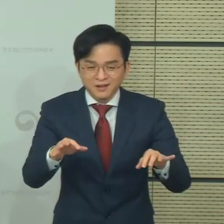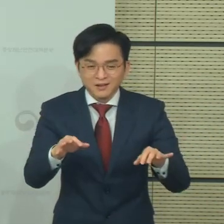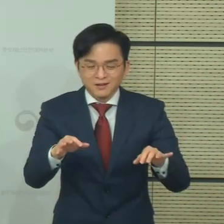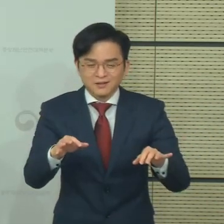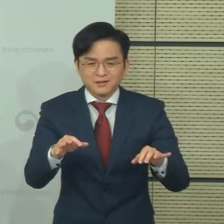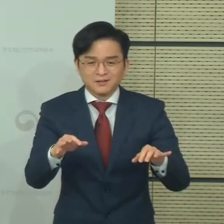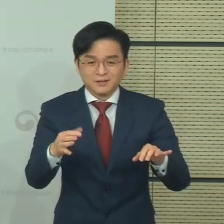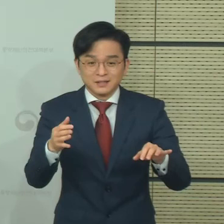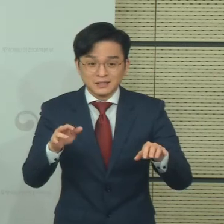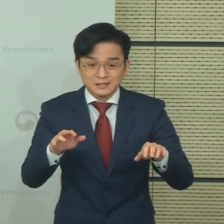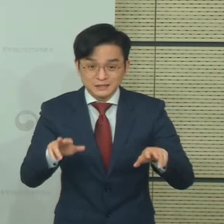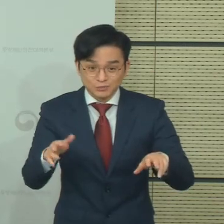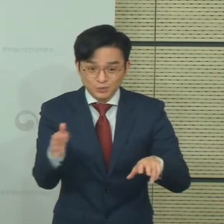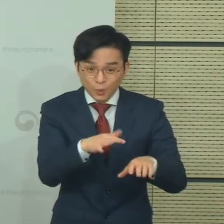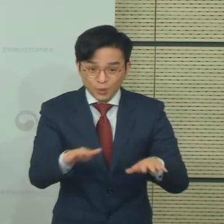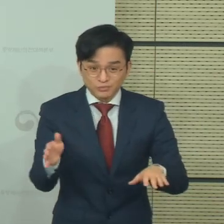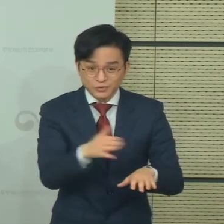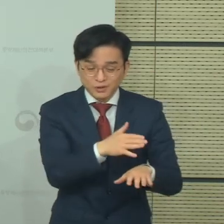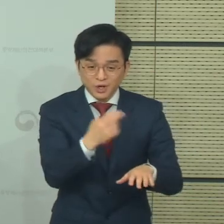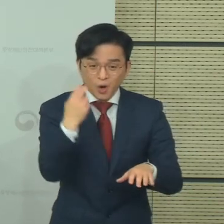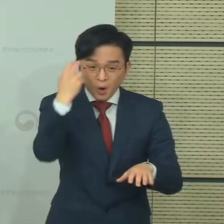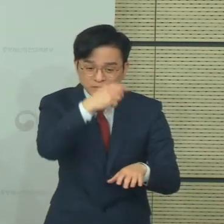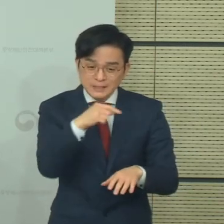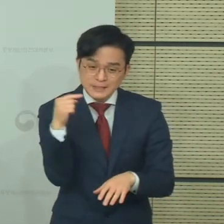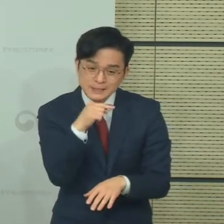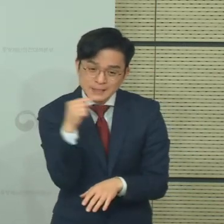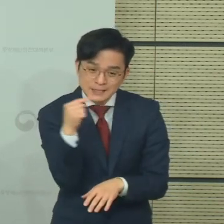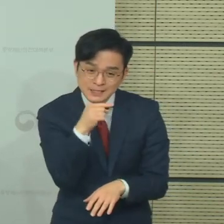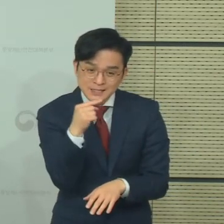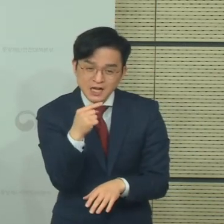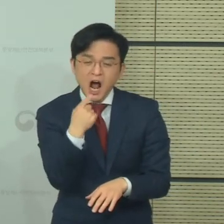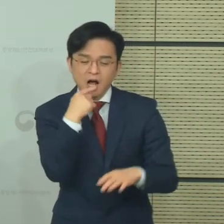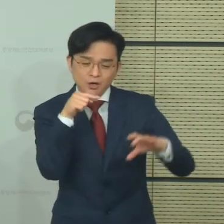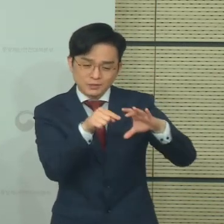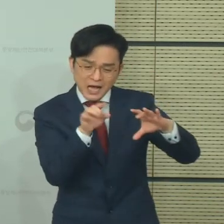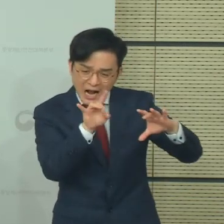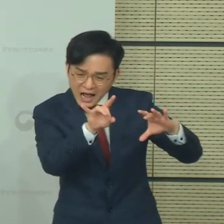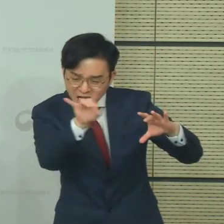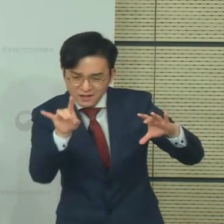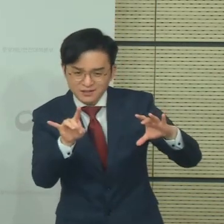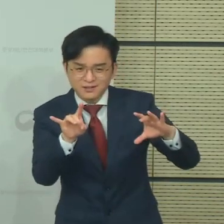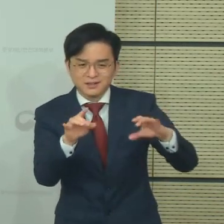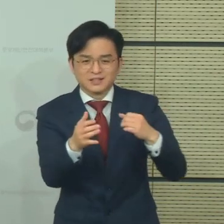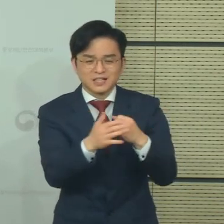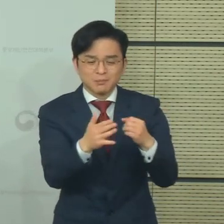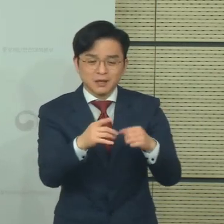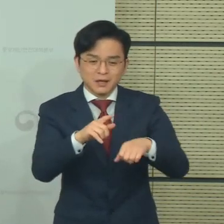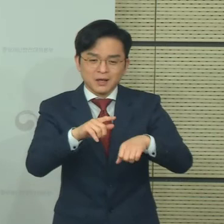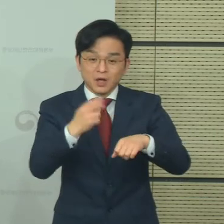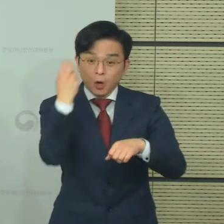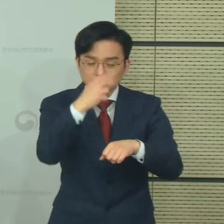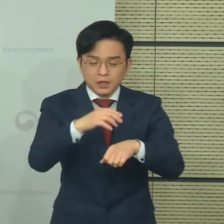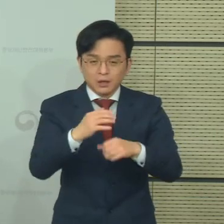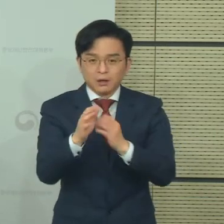저희들도 생각을 합니다. 발빠르게 대응을 해 나가겠습니다만은